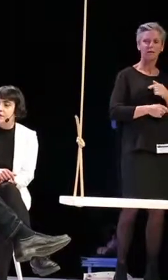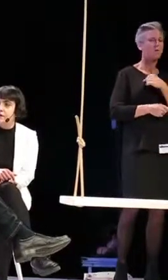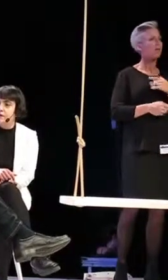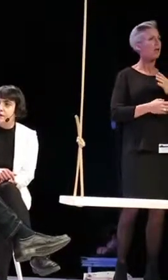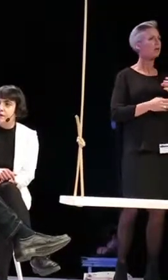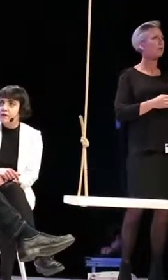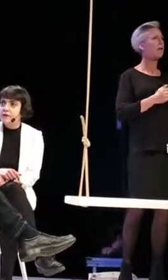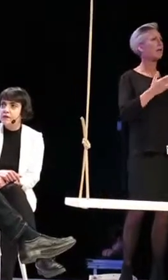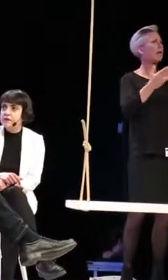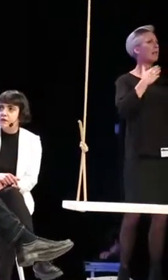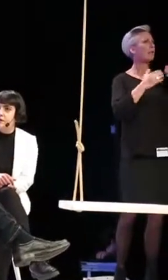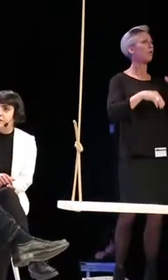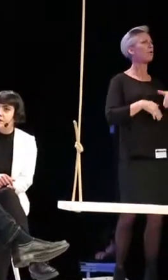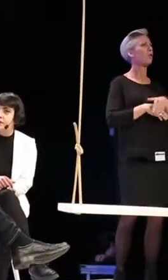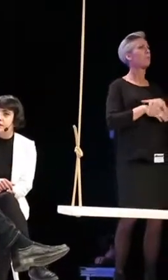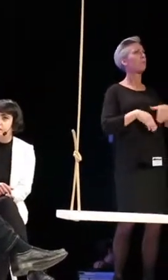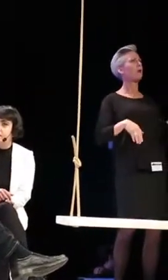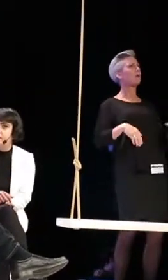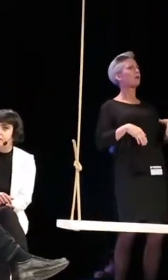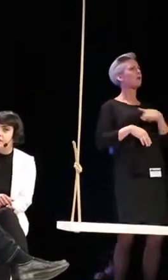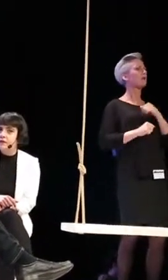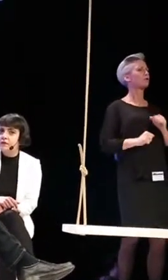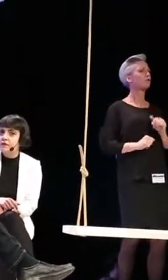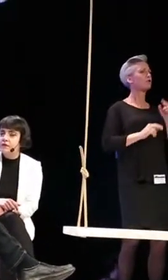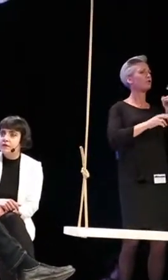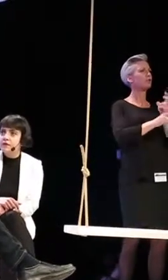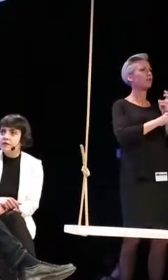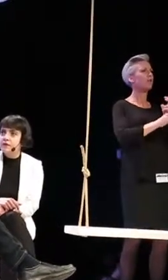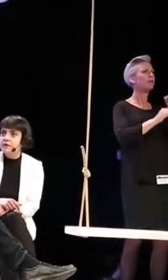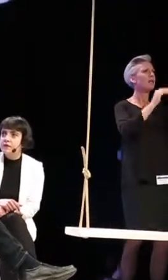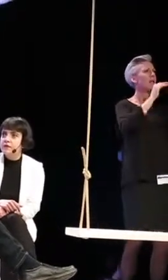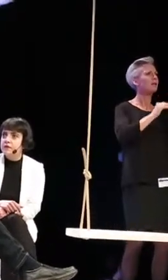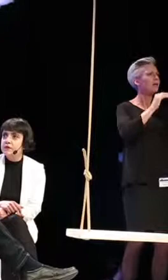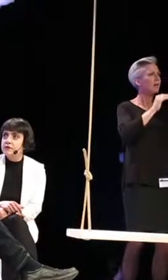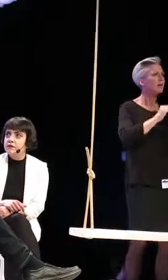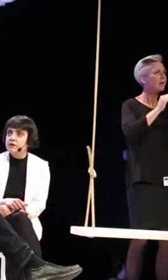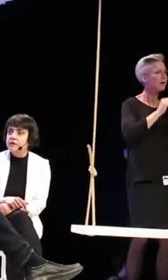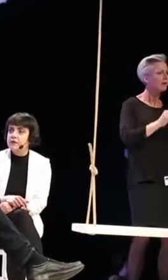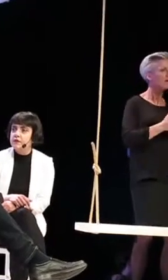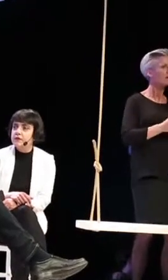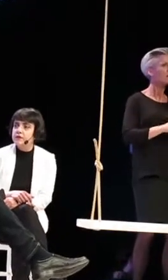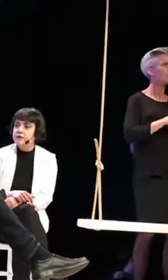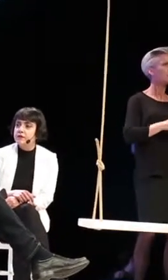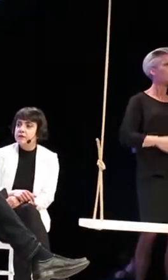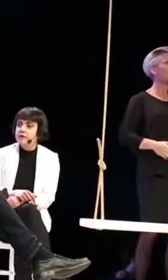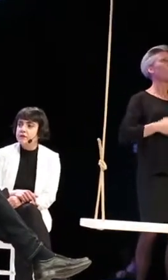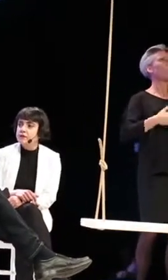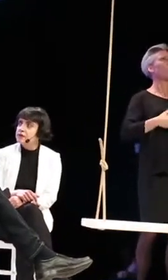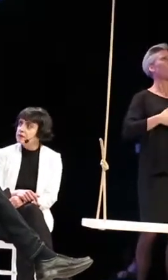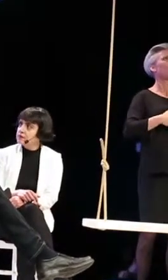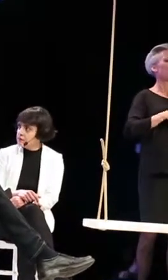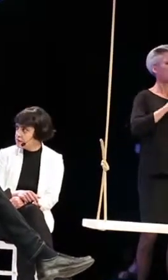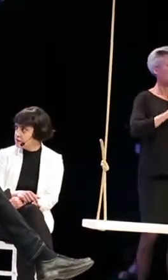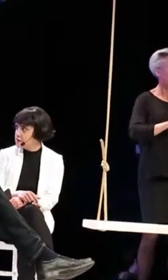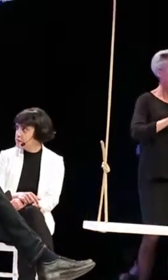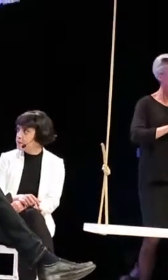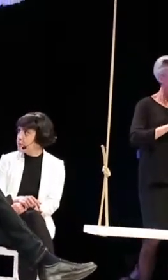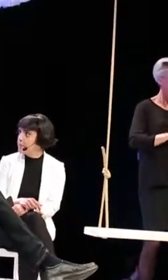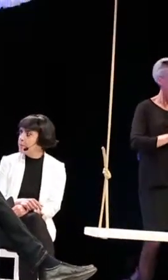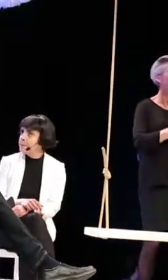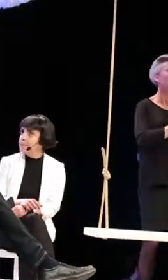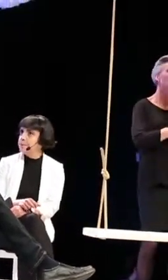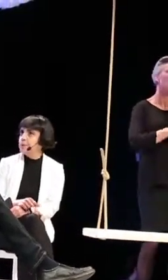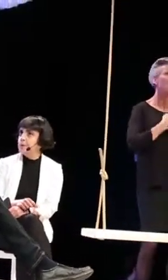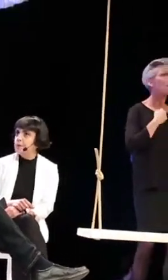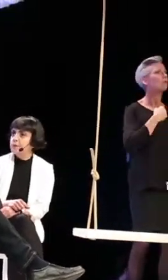så här få ner den här rädslan för klimatåtgärderna? Kan vi få bort myterna som gör att vi kan liksom förlösa oss till handling? Men